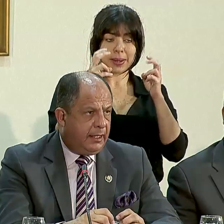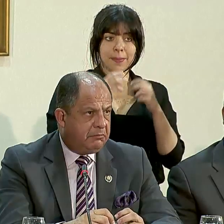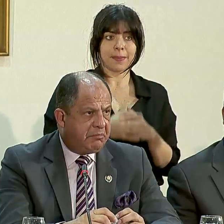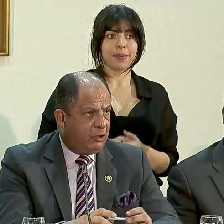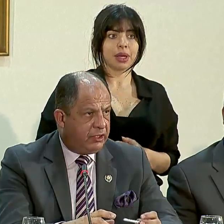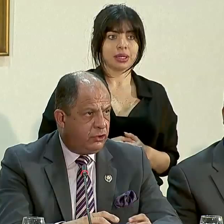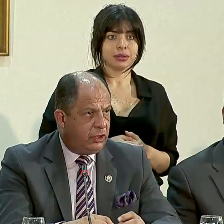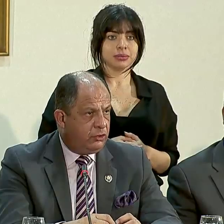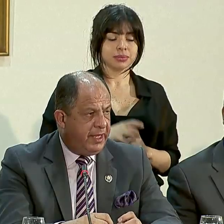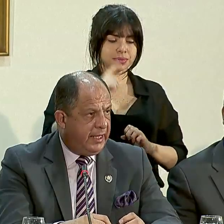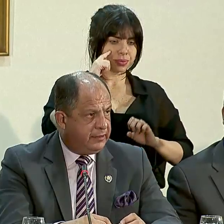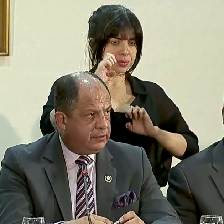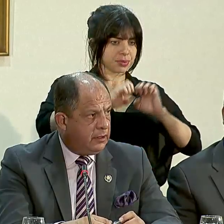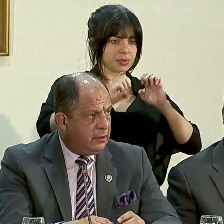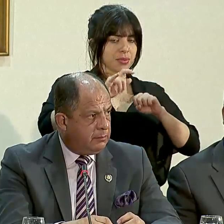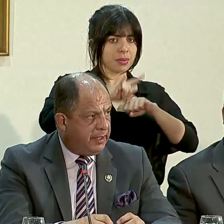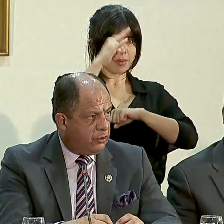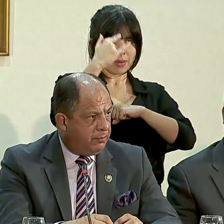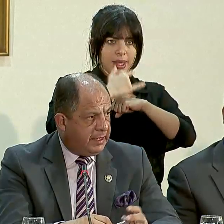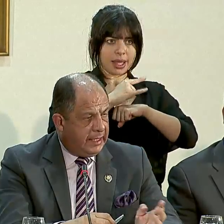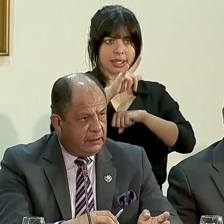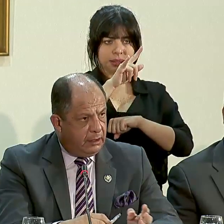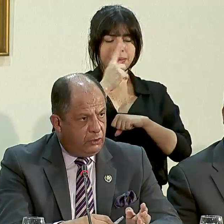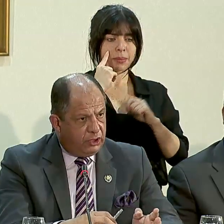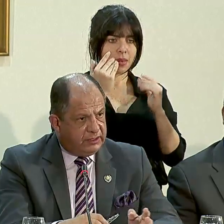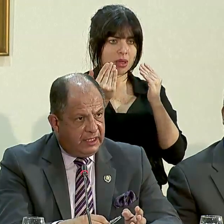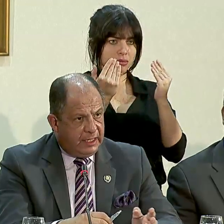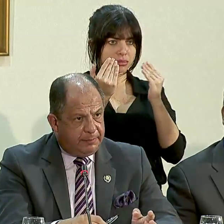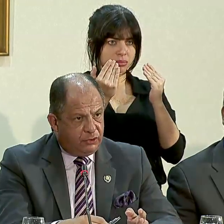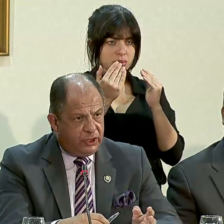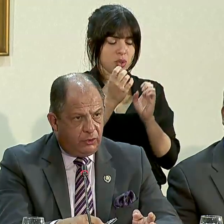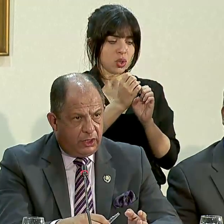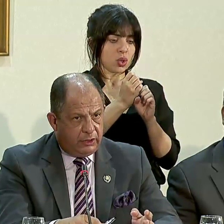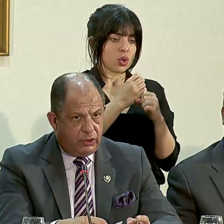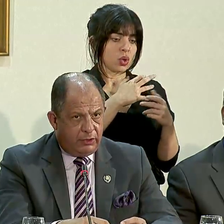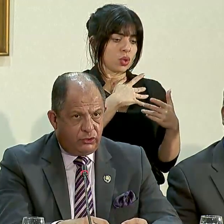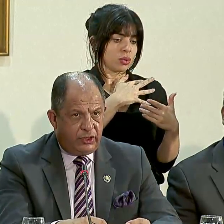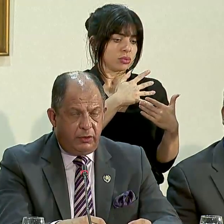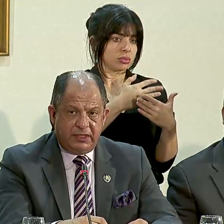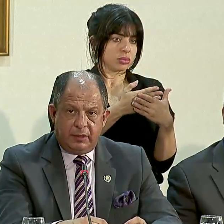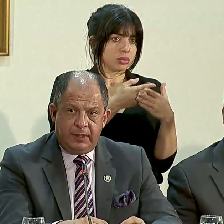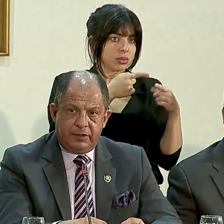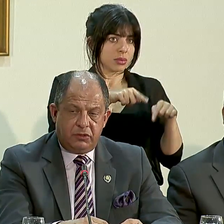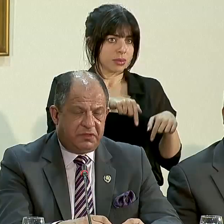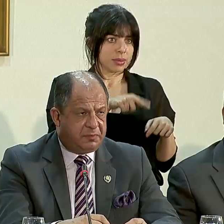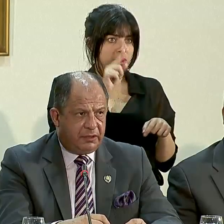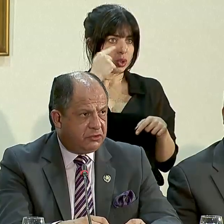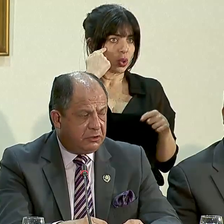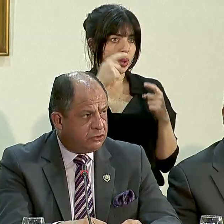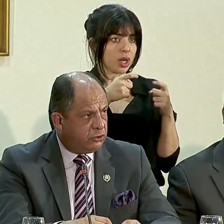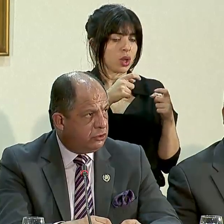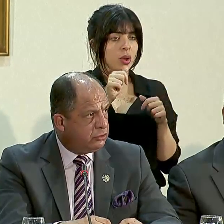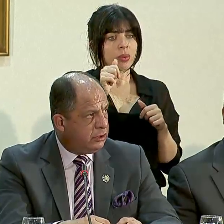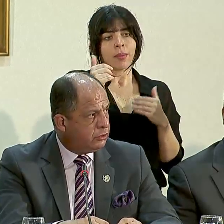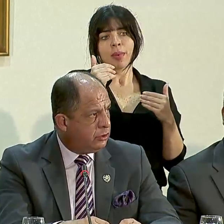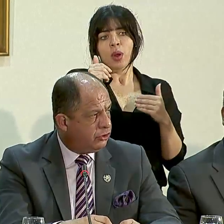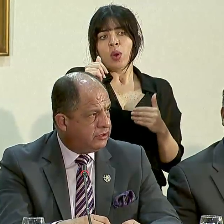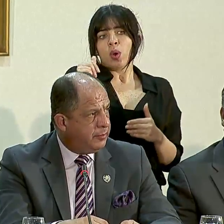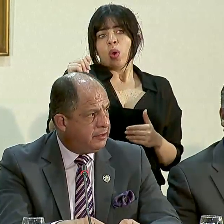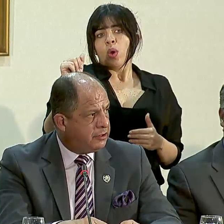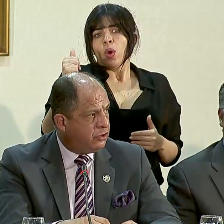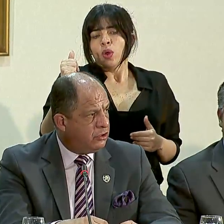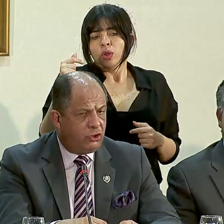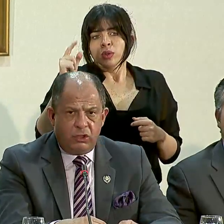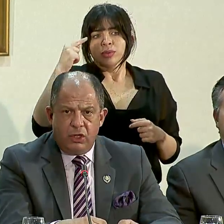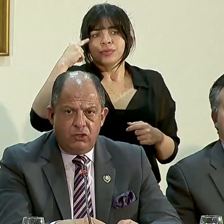la valoración de los viajes, para comparar lo que ha sucedido en esta administración respecto del otro de